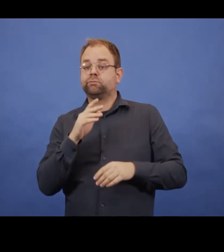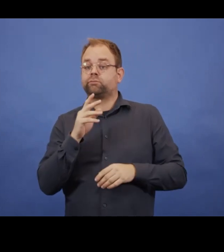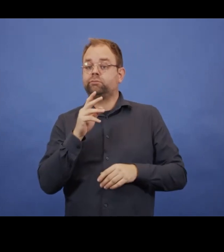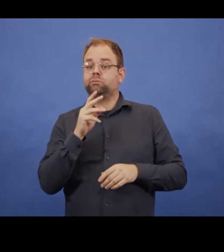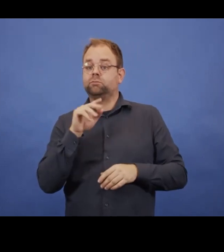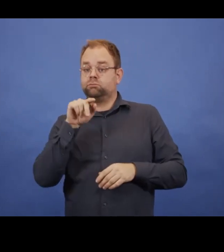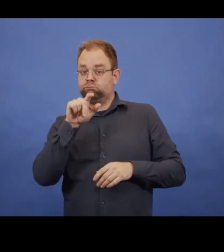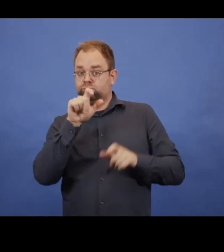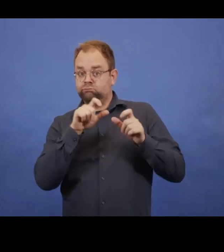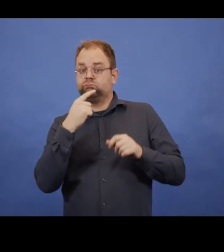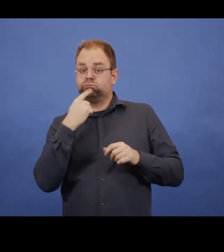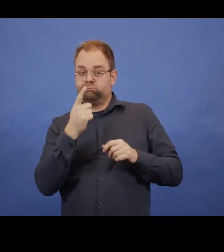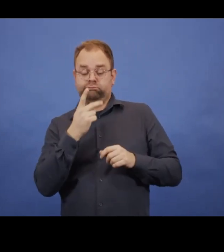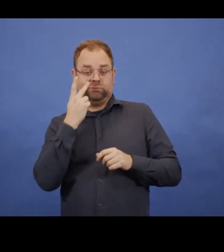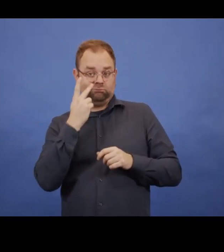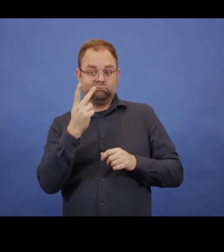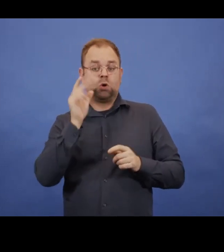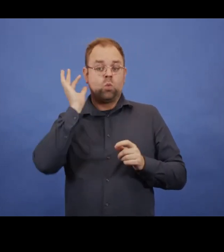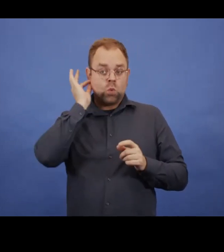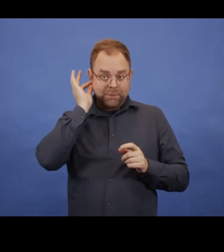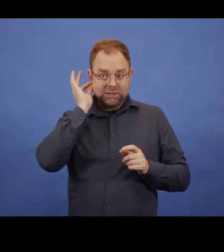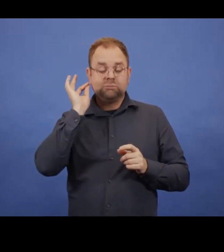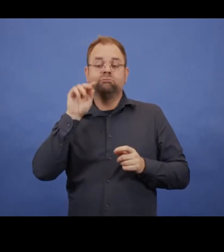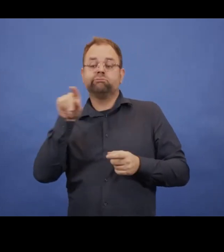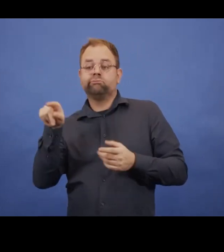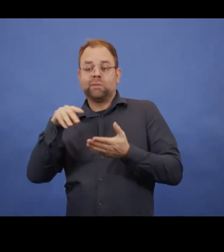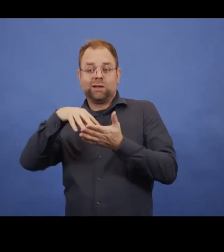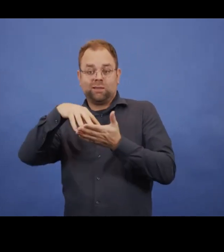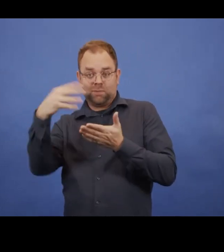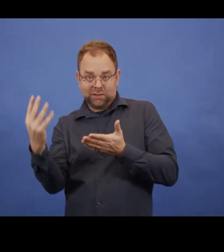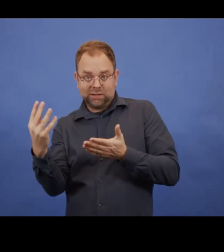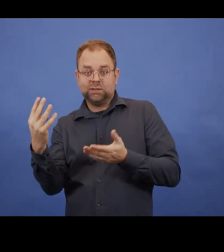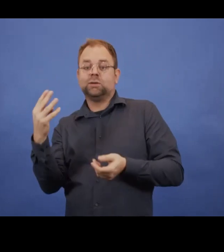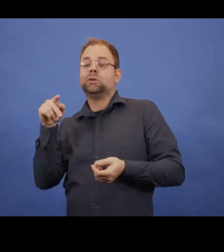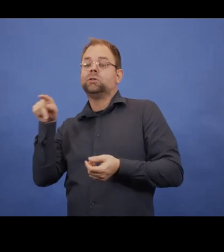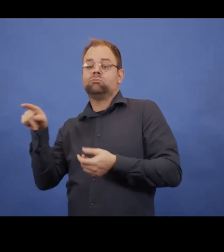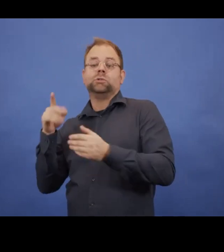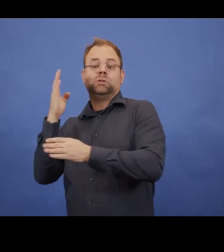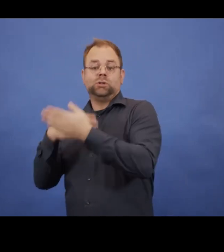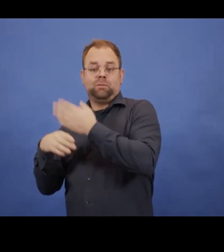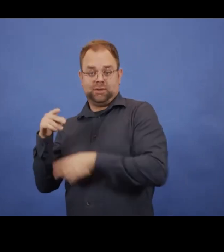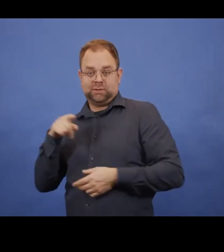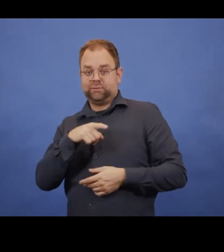socios son variados. Uno es el miembro del colectivo LGBTI, otro socio es una mujer,